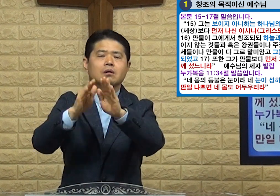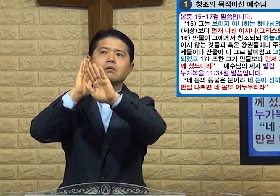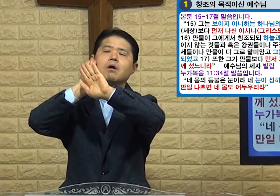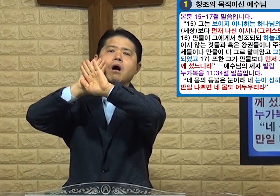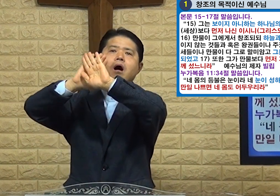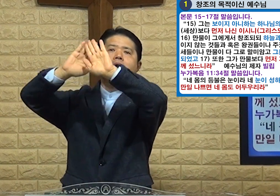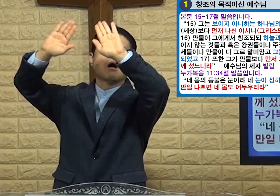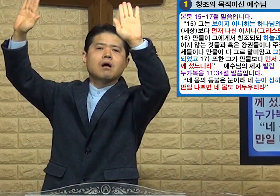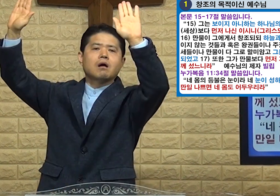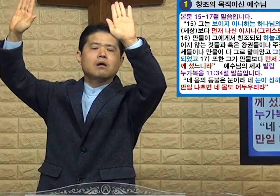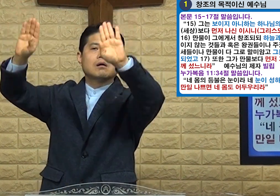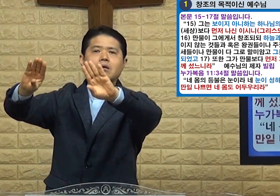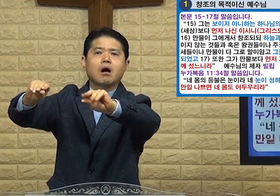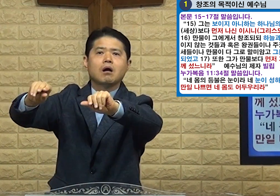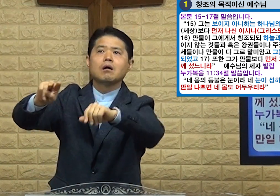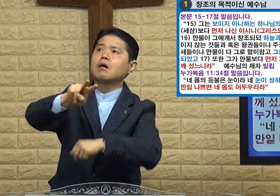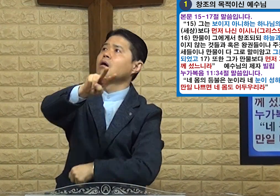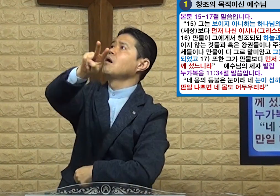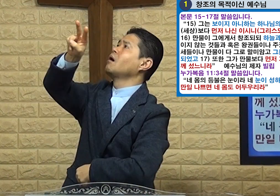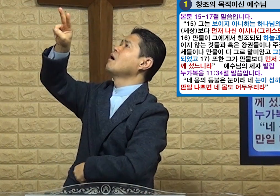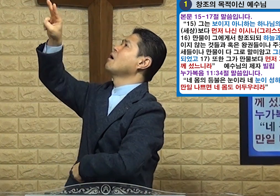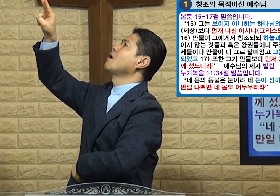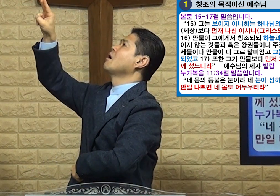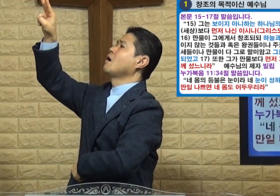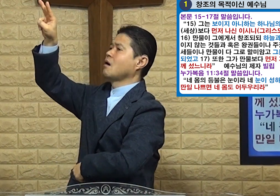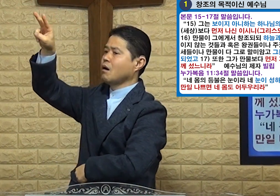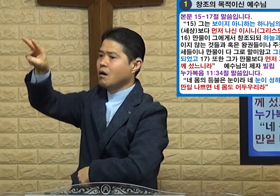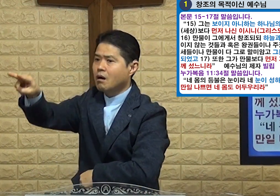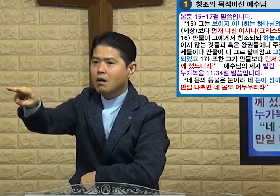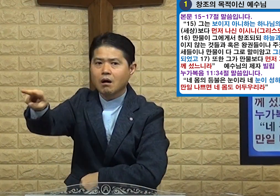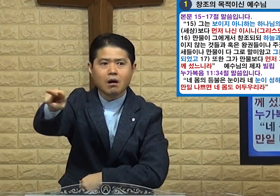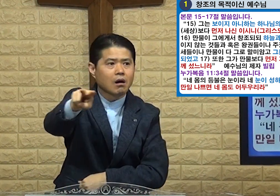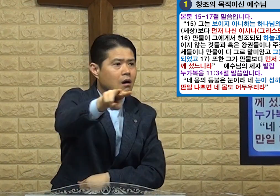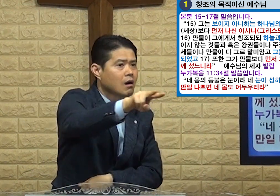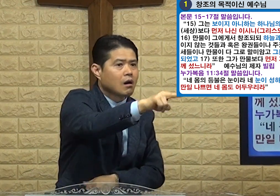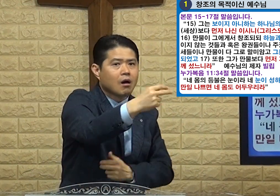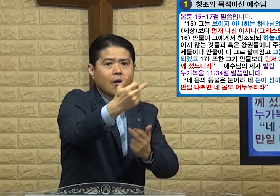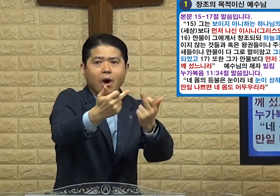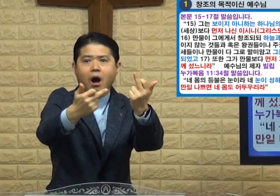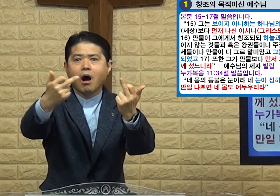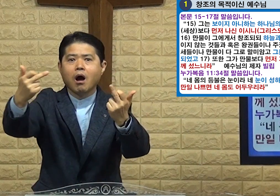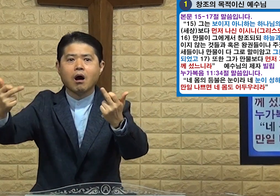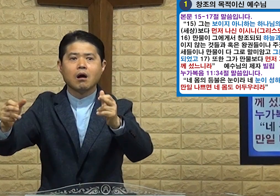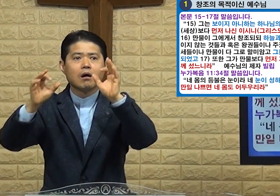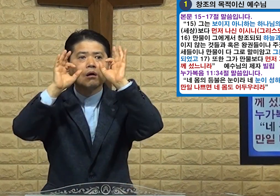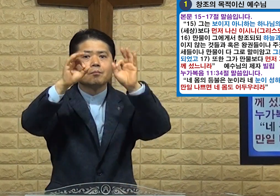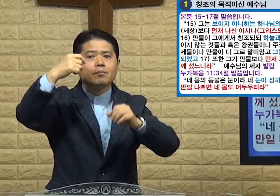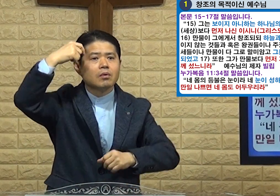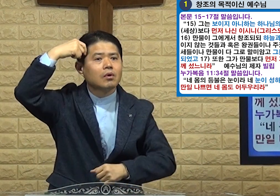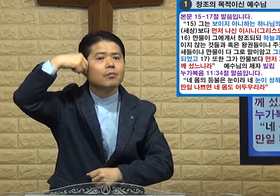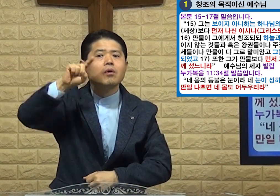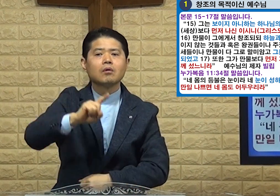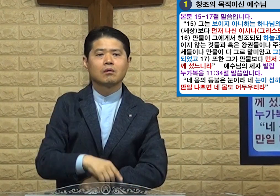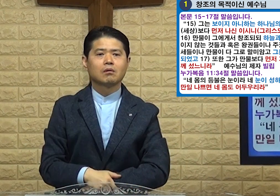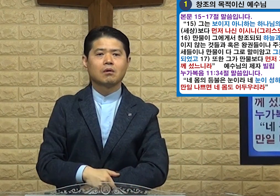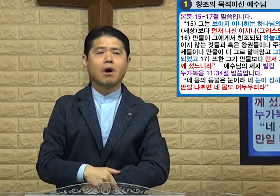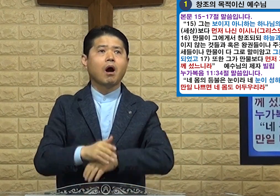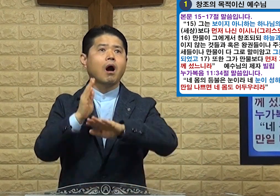창조되되 하늘과 또 땅에서 보이는 것들과 이 산과 그런 것들을 우리가 볼 수